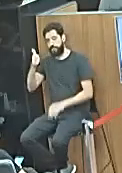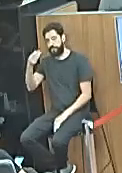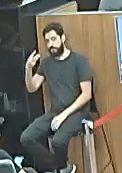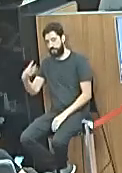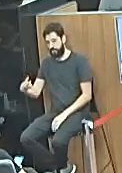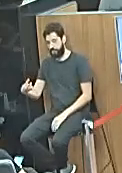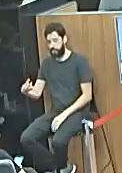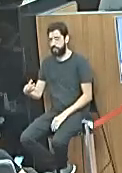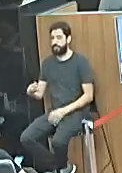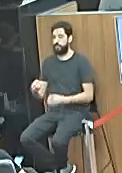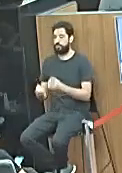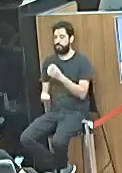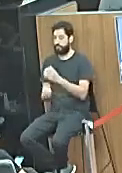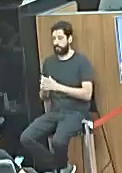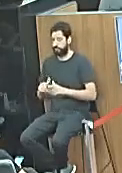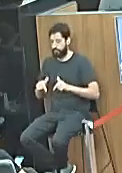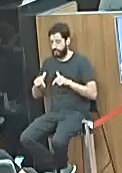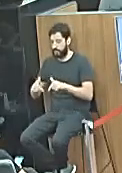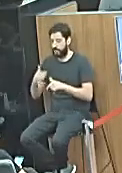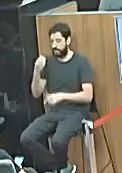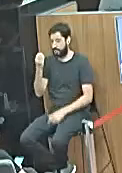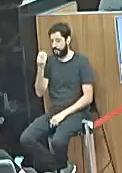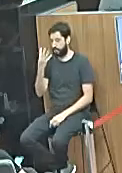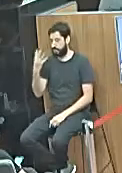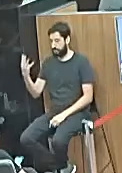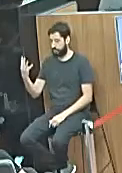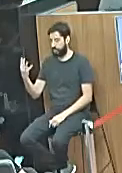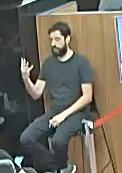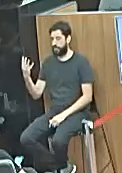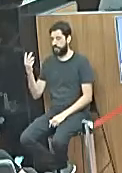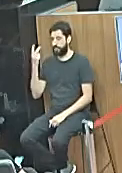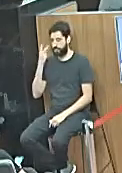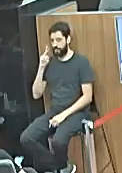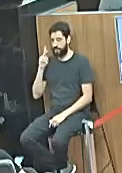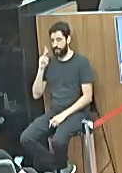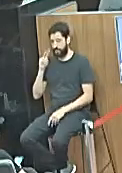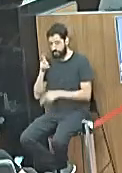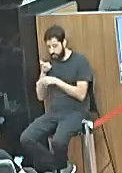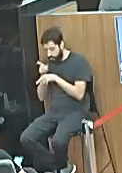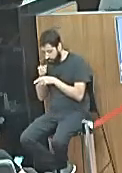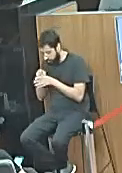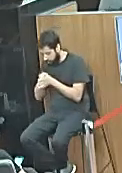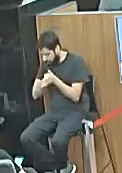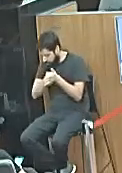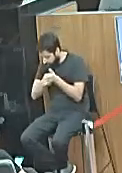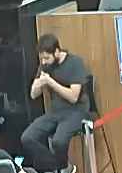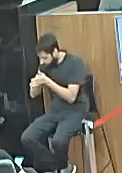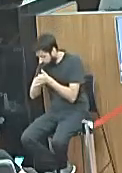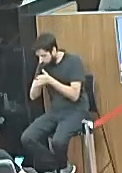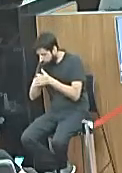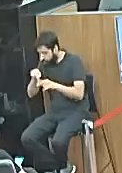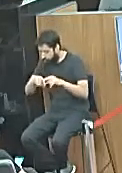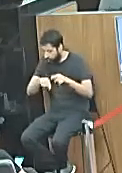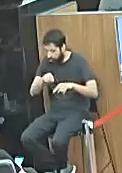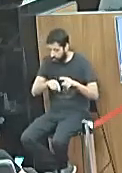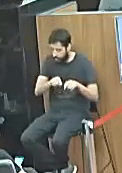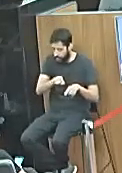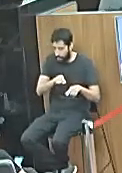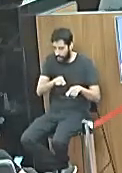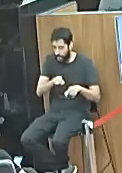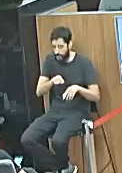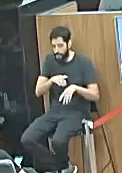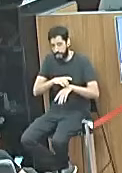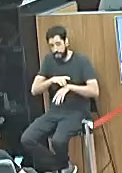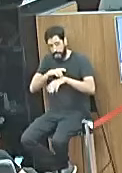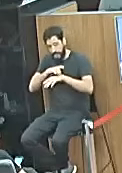criar programa 0 44 destinada a inspeção de produtos de origem animal inclusive em frigoríficos e